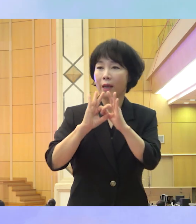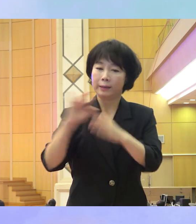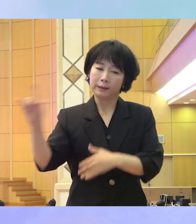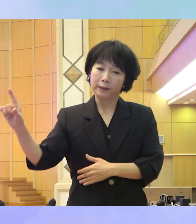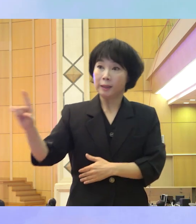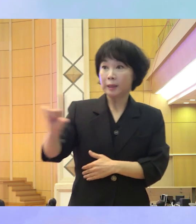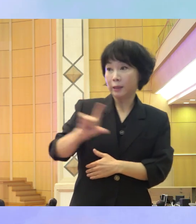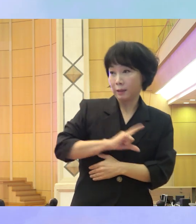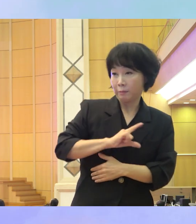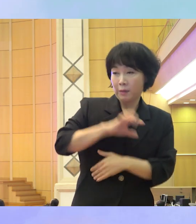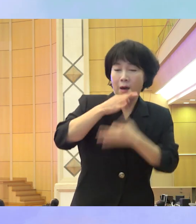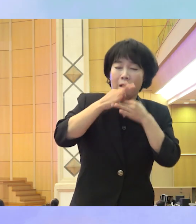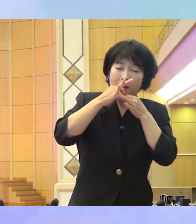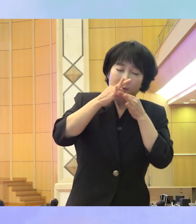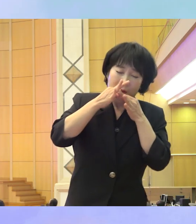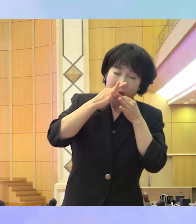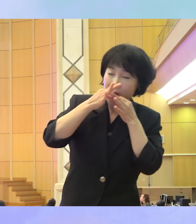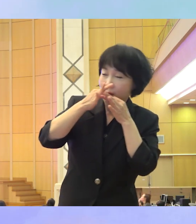주의 이름